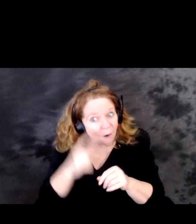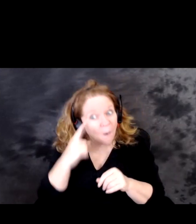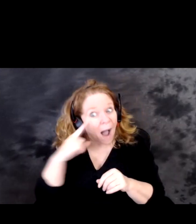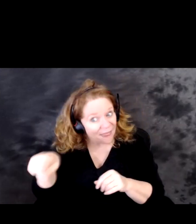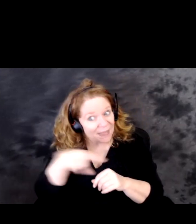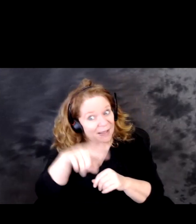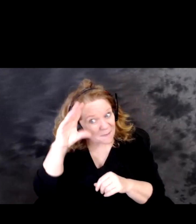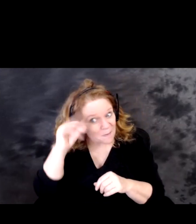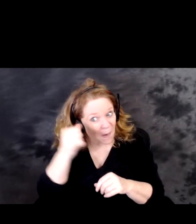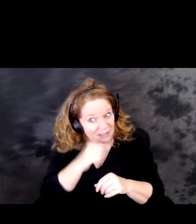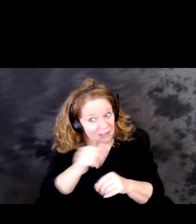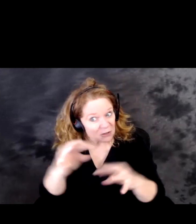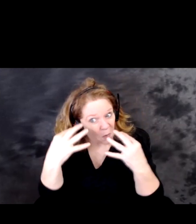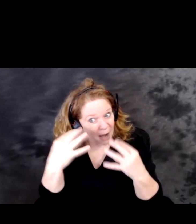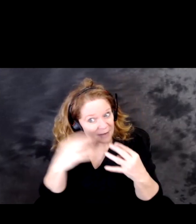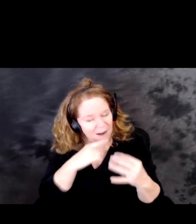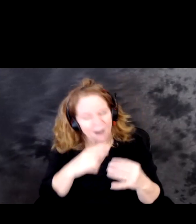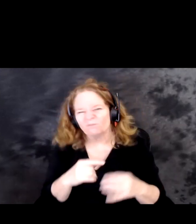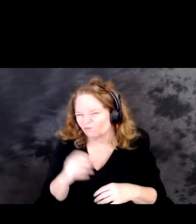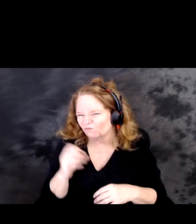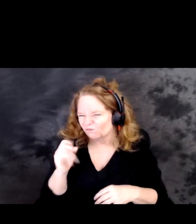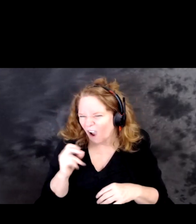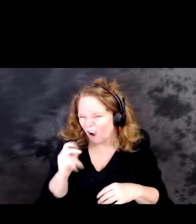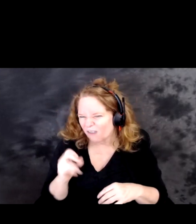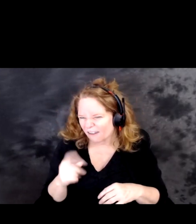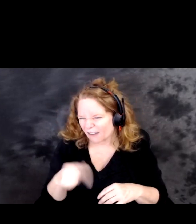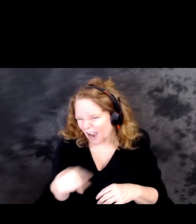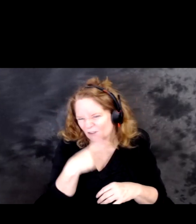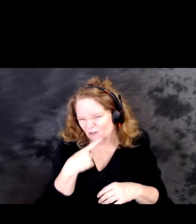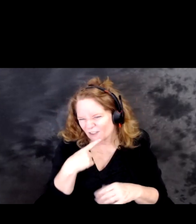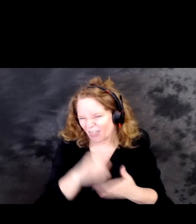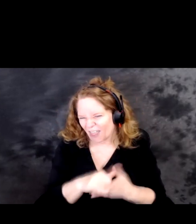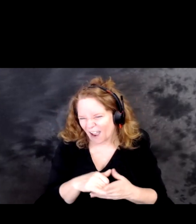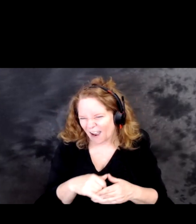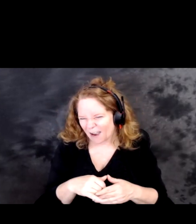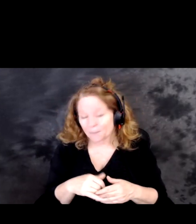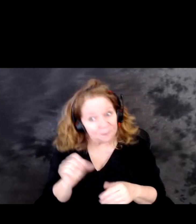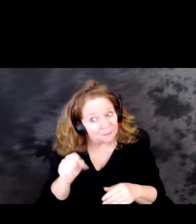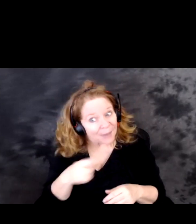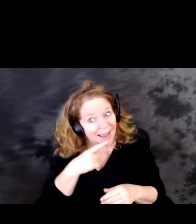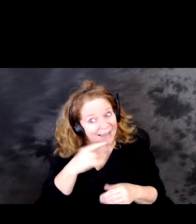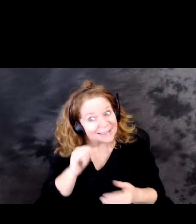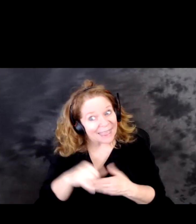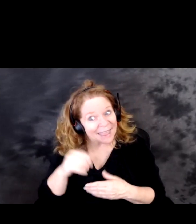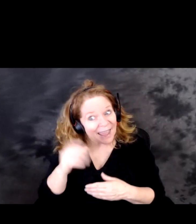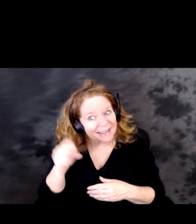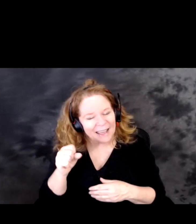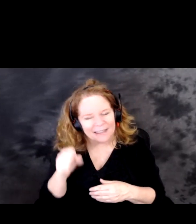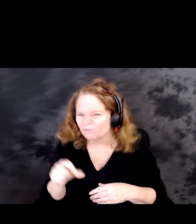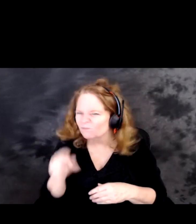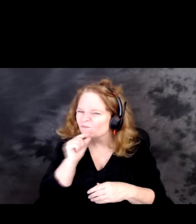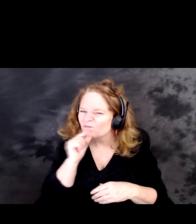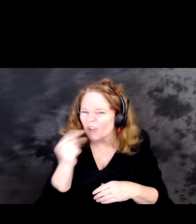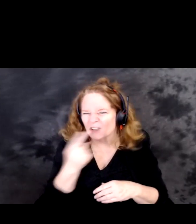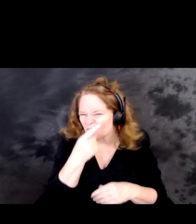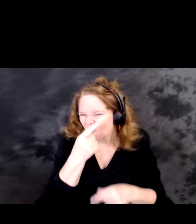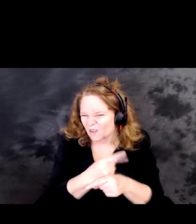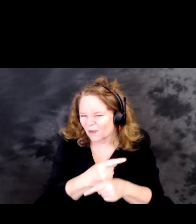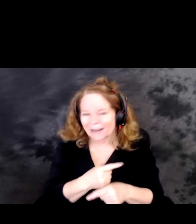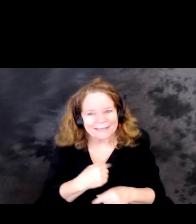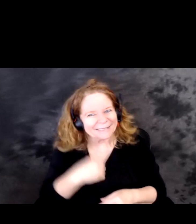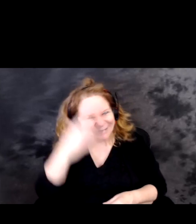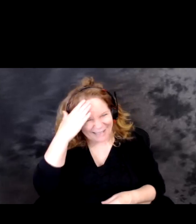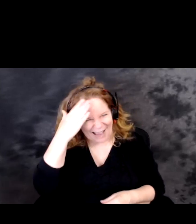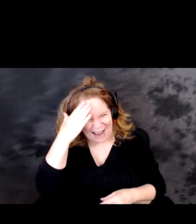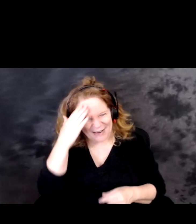Yo pienso que los niños y las niñas son los superhéroes y las superestrellas, sí. Gwen y Gwen, Gwen, siempre tienes